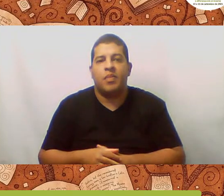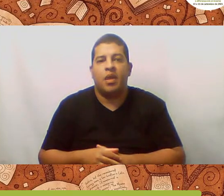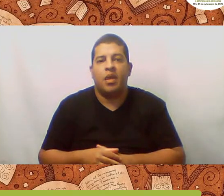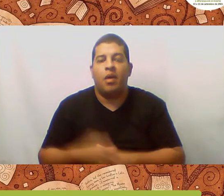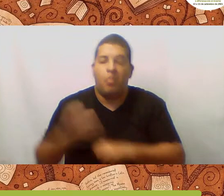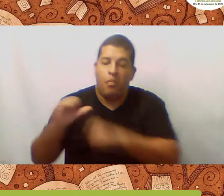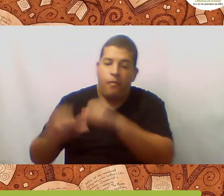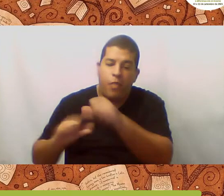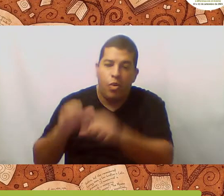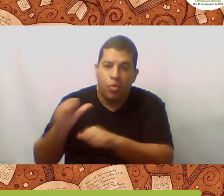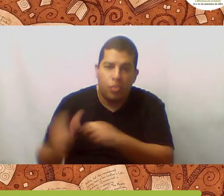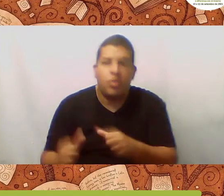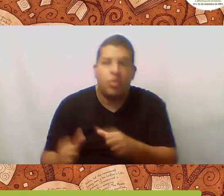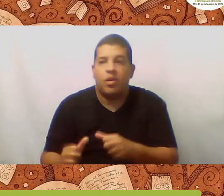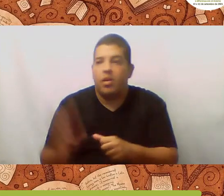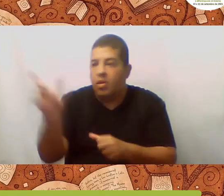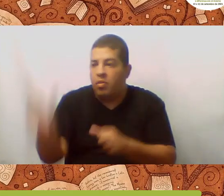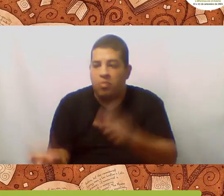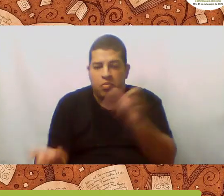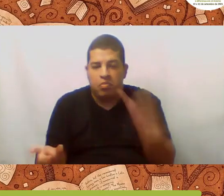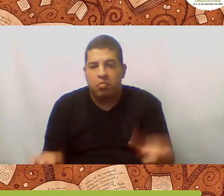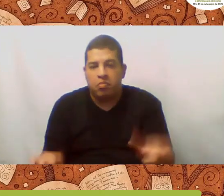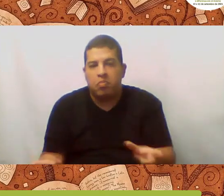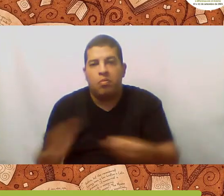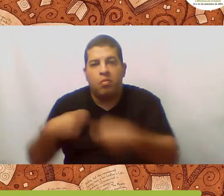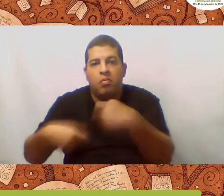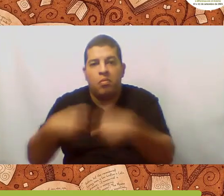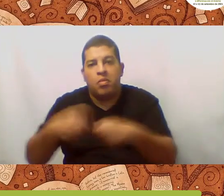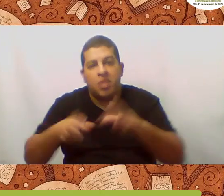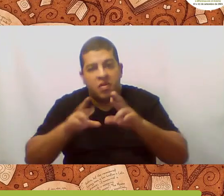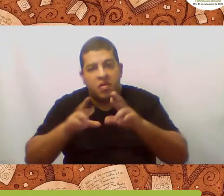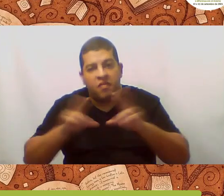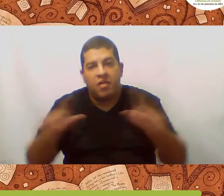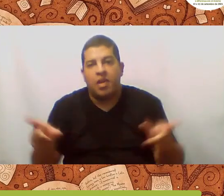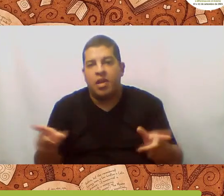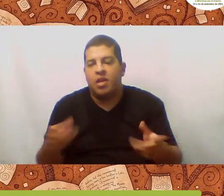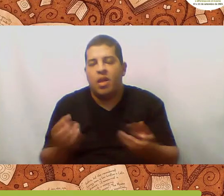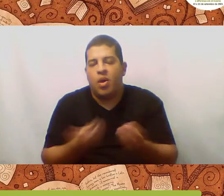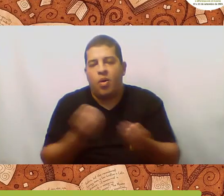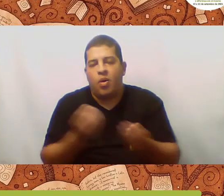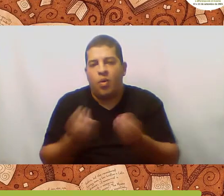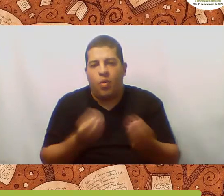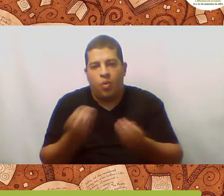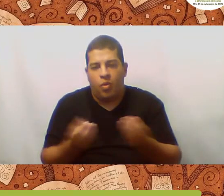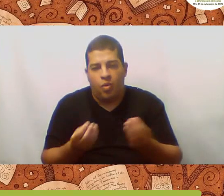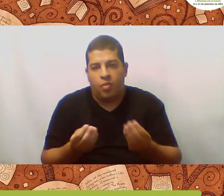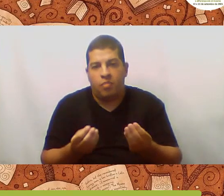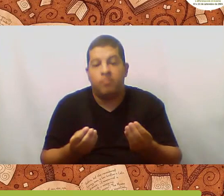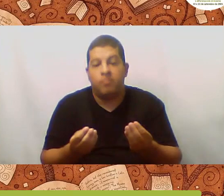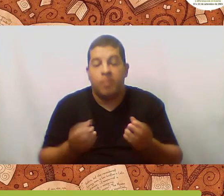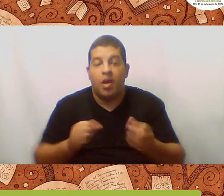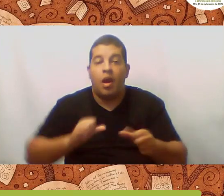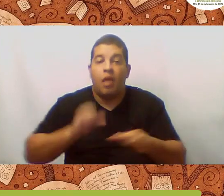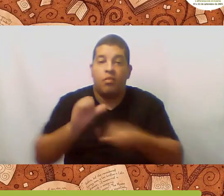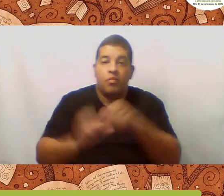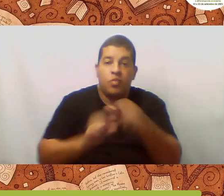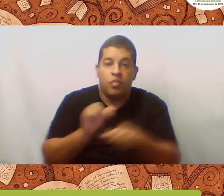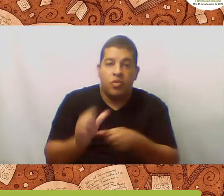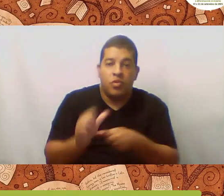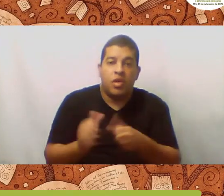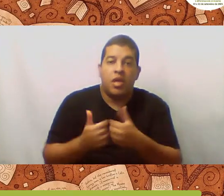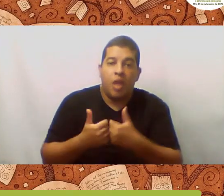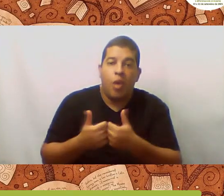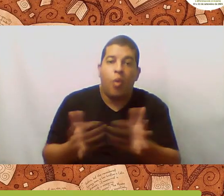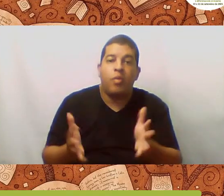da diferença sexual? Né? Ainda segundo Leiker, né, essa transformação se deu na medida em